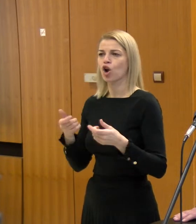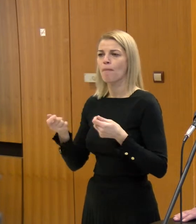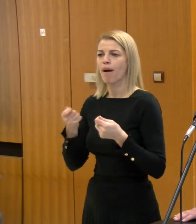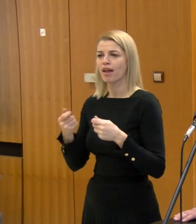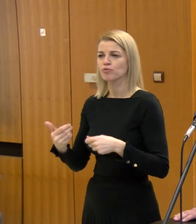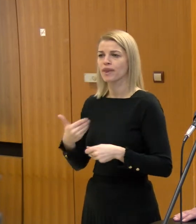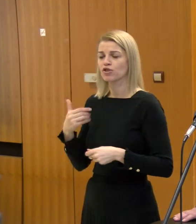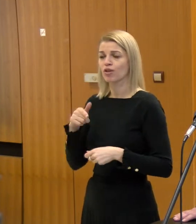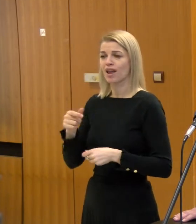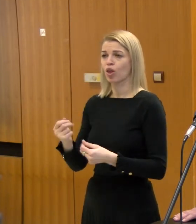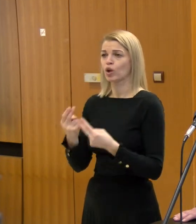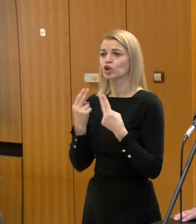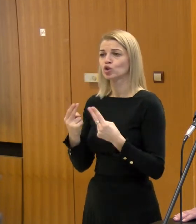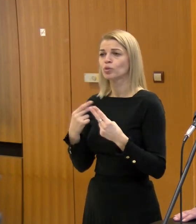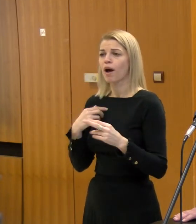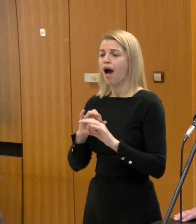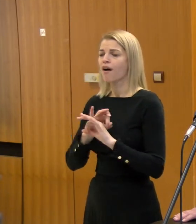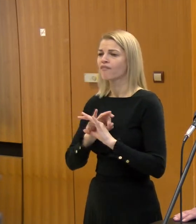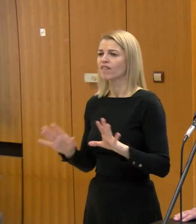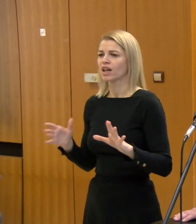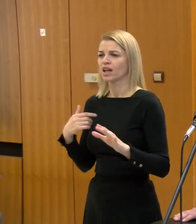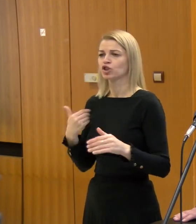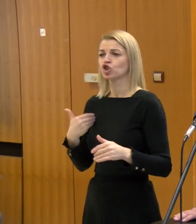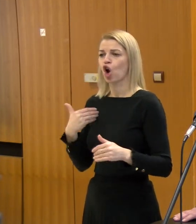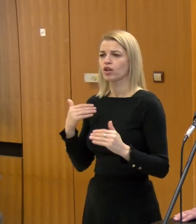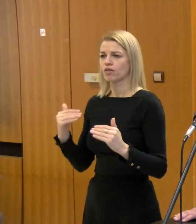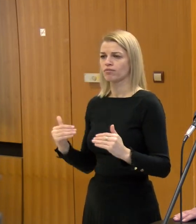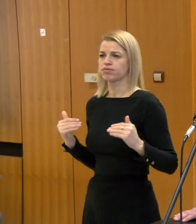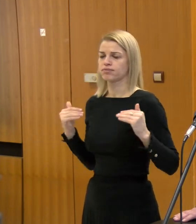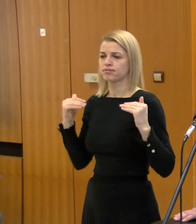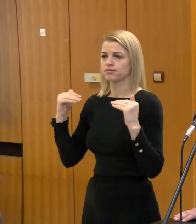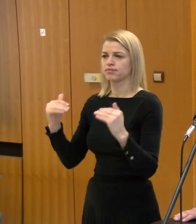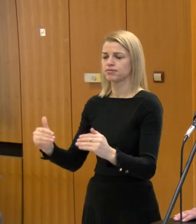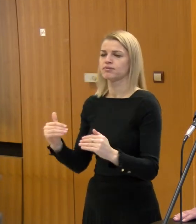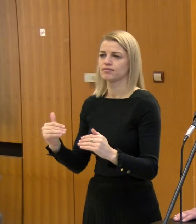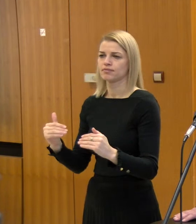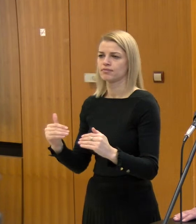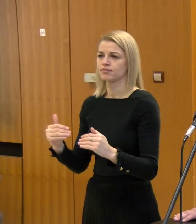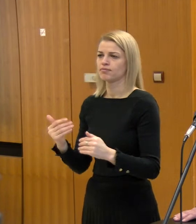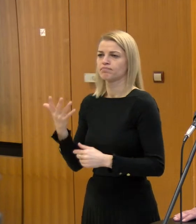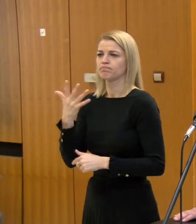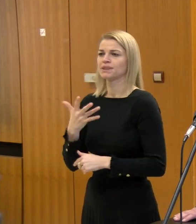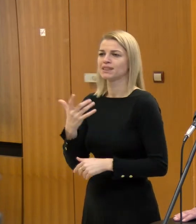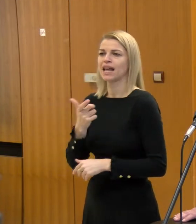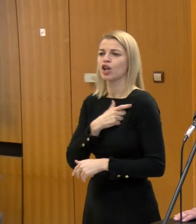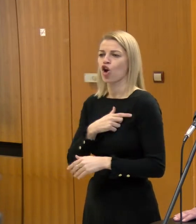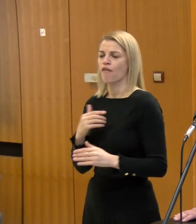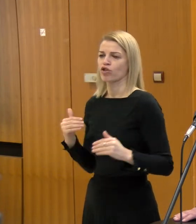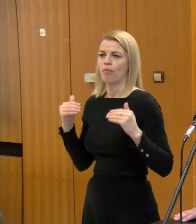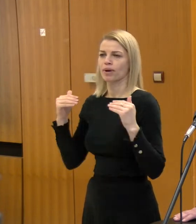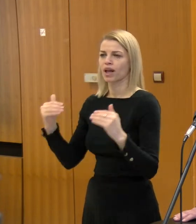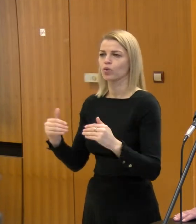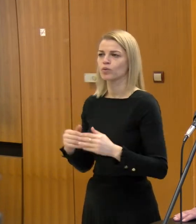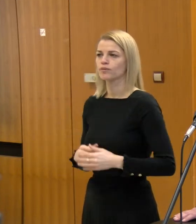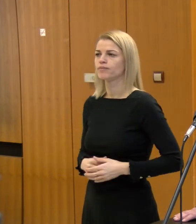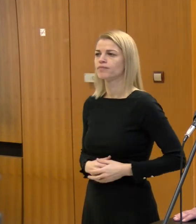škole. Táto suma by mi dovolila posunúť školstvo o 50 rokov dopredu.